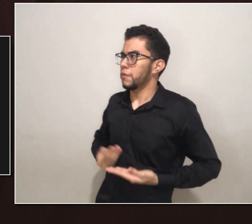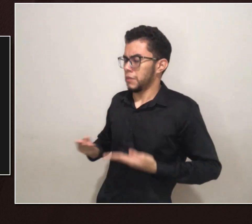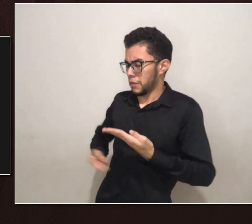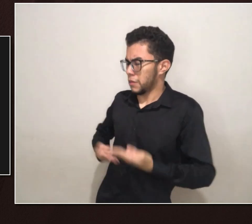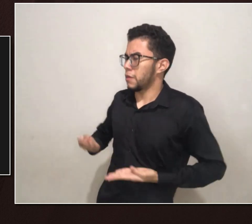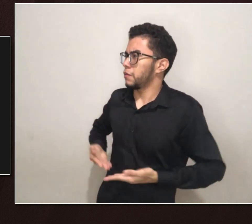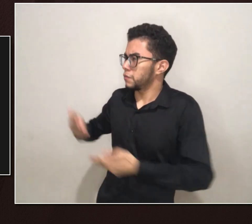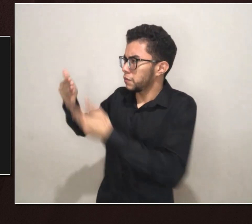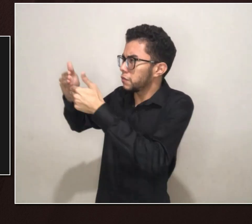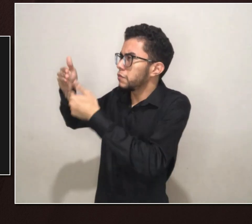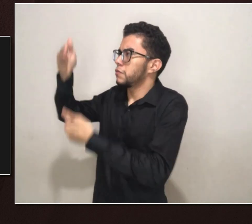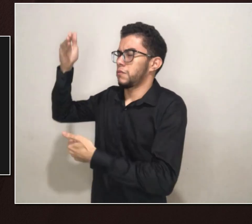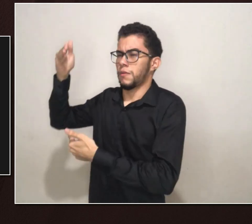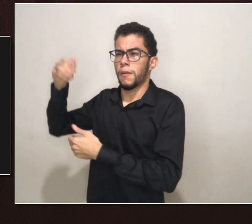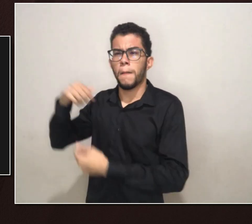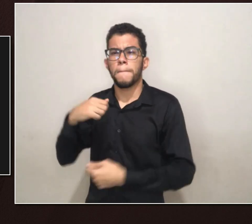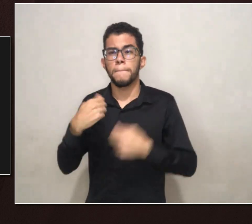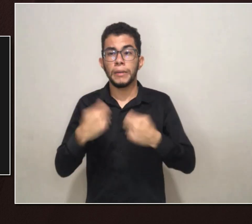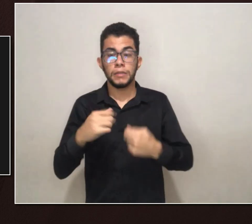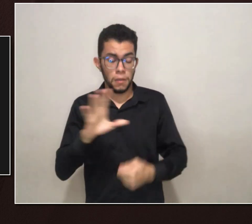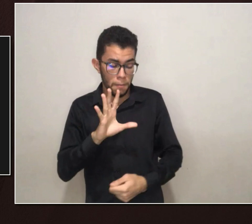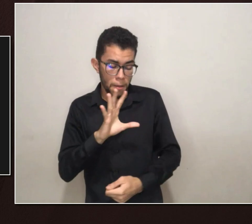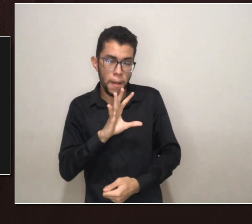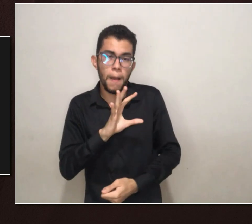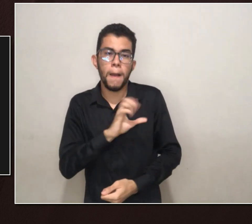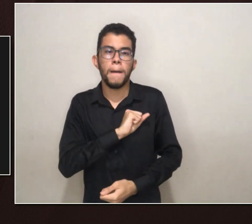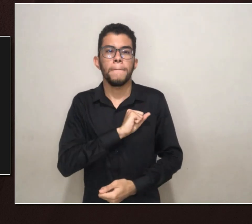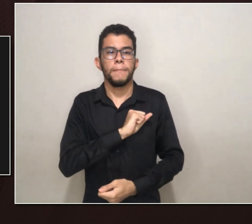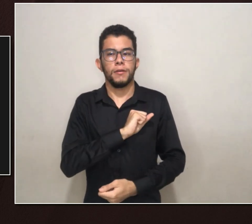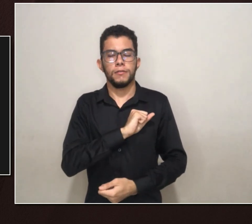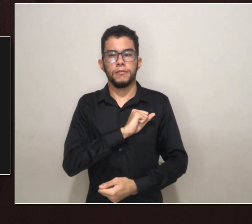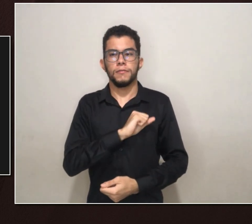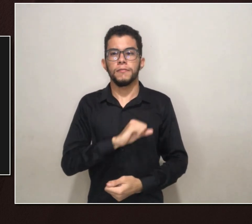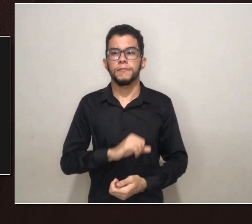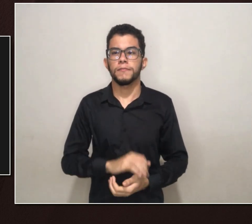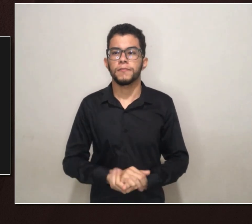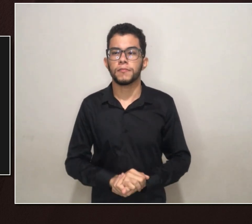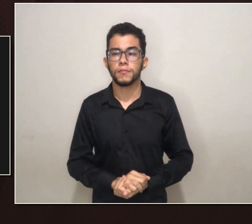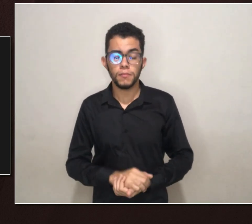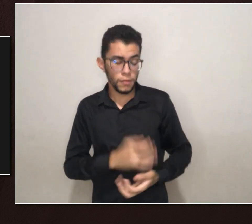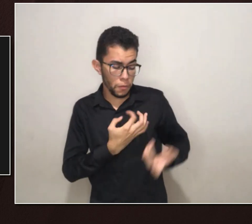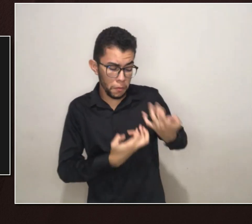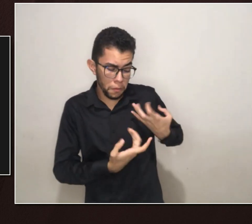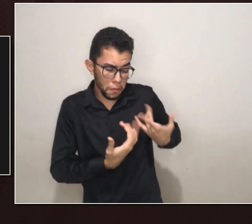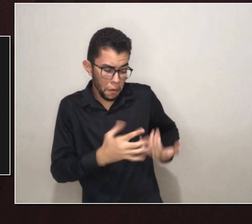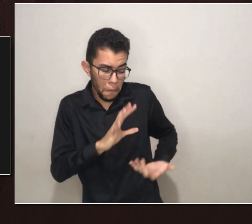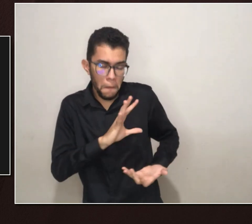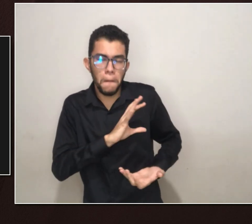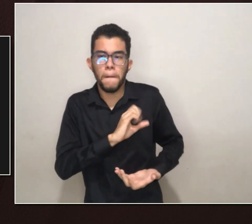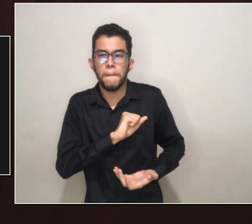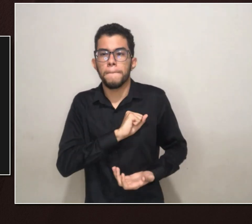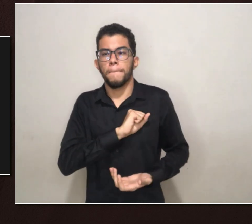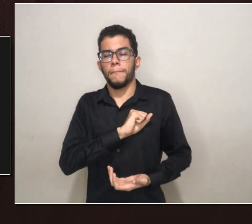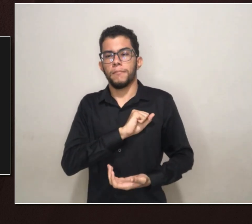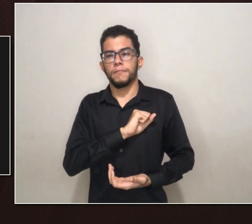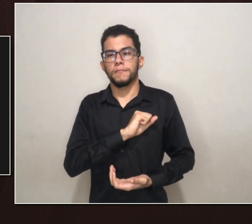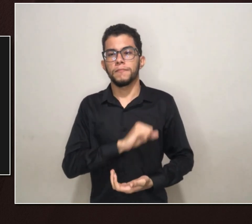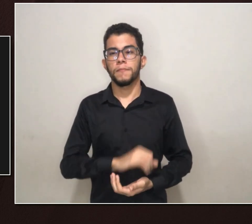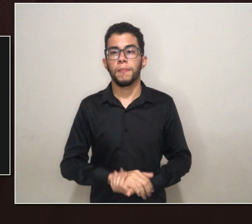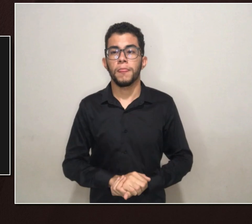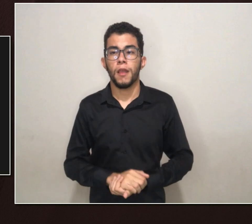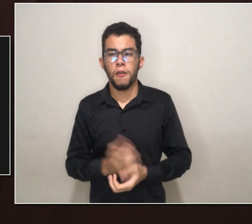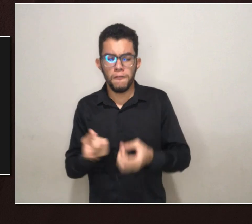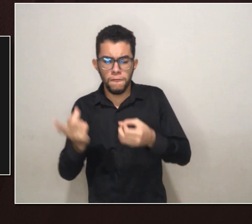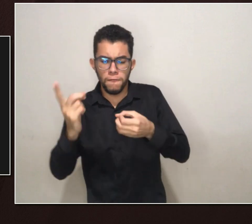tener ese amor ardiente por el Señor, para volver a ese primer amor, no dejar el primer amor, volver al Edén, a